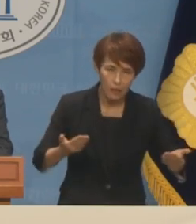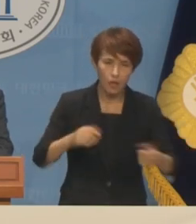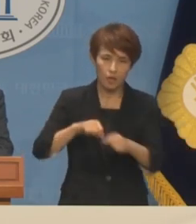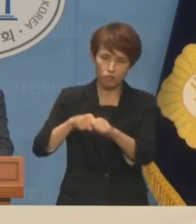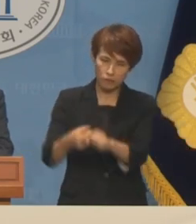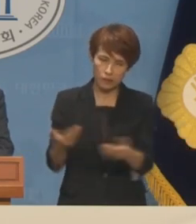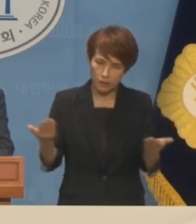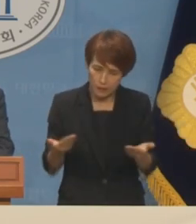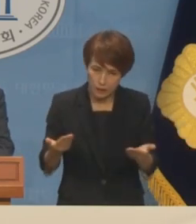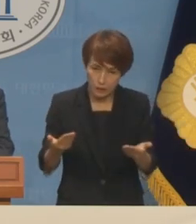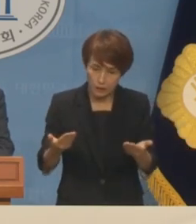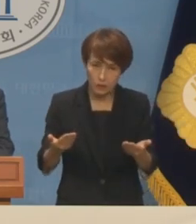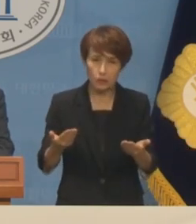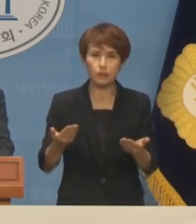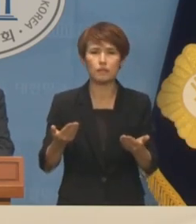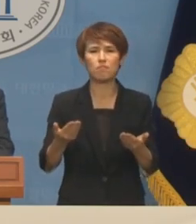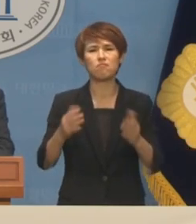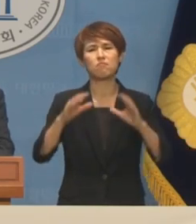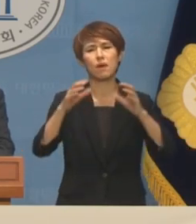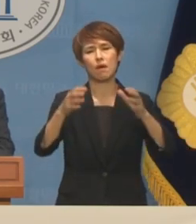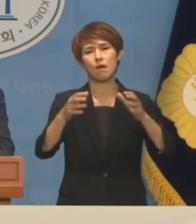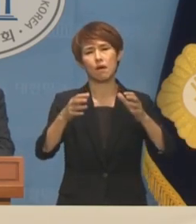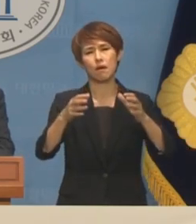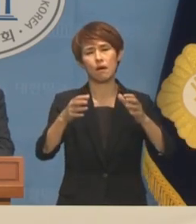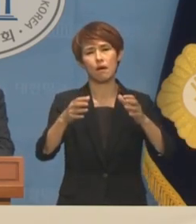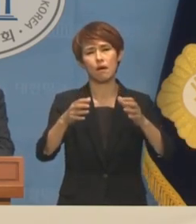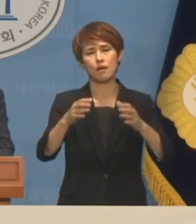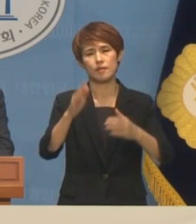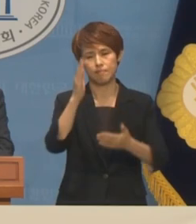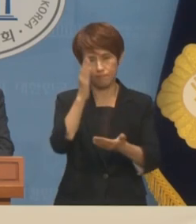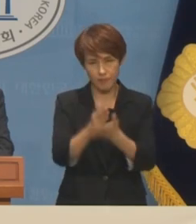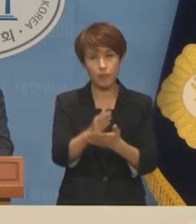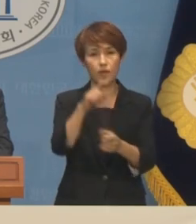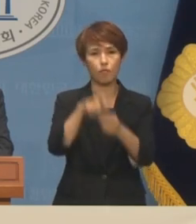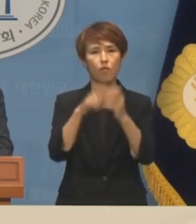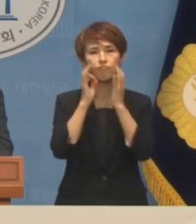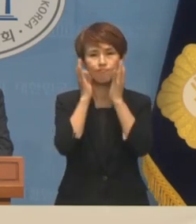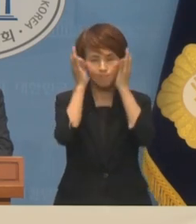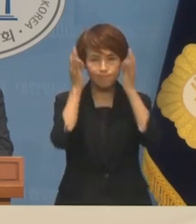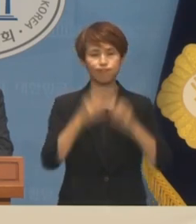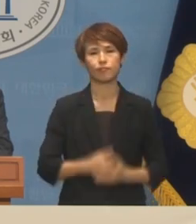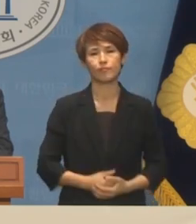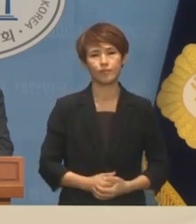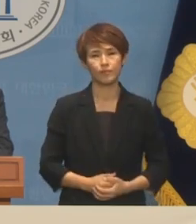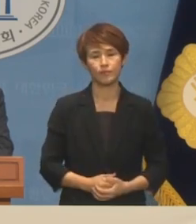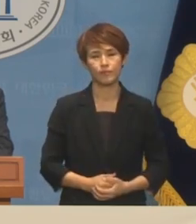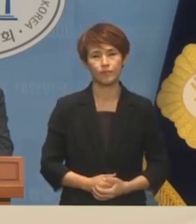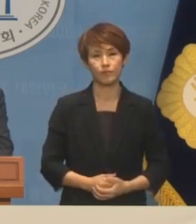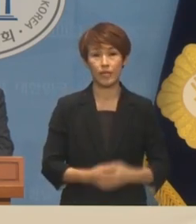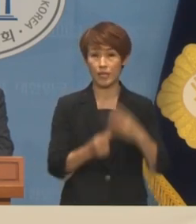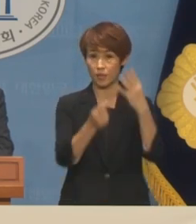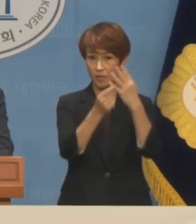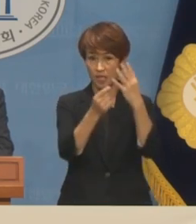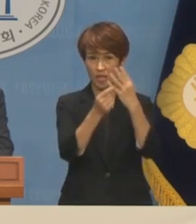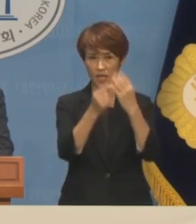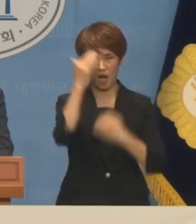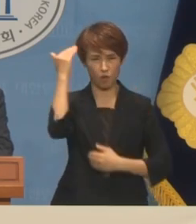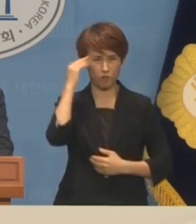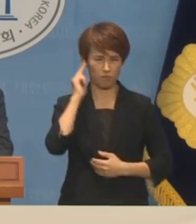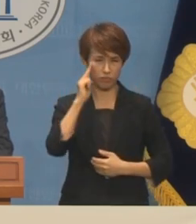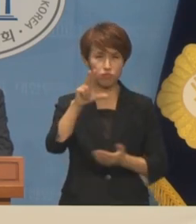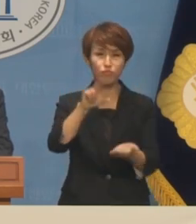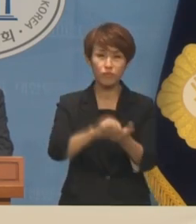공화국의 오명을 벗어날 수 있도록 추진하겠습니다. 네 번째는 우리나라의